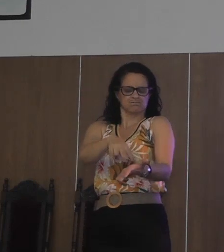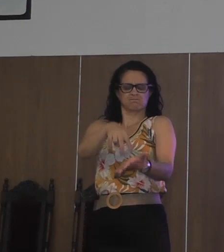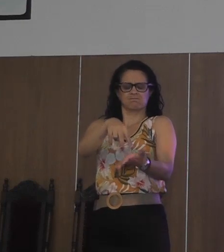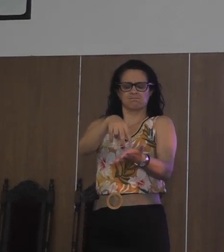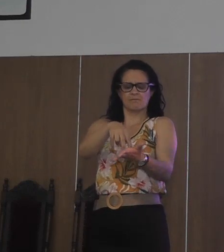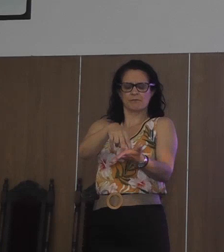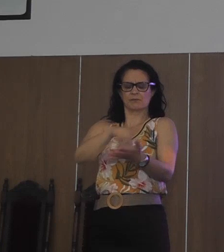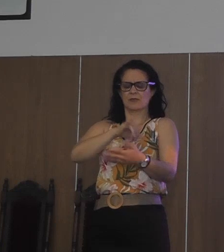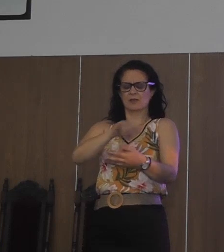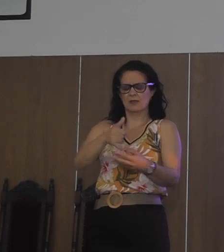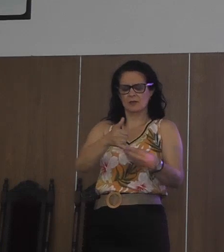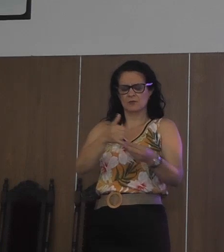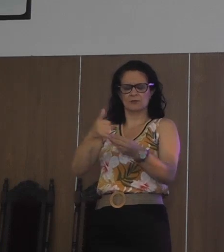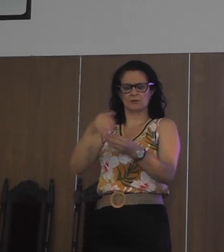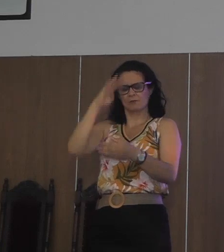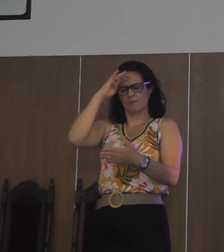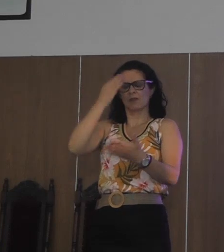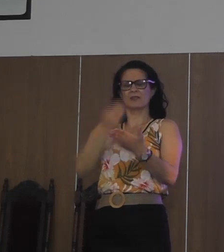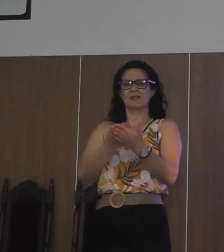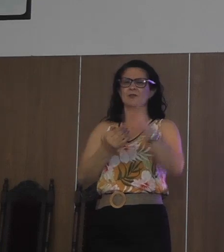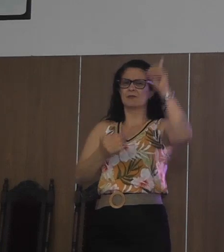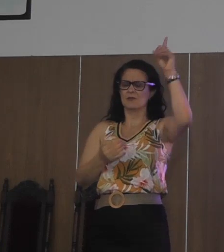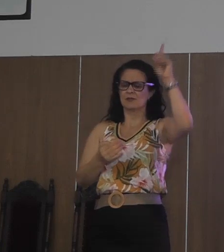rio Jordão para ele poder passar com o povo.